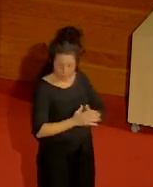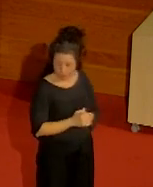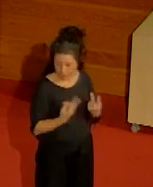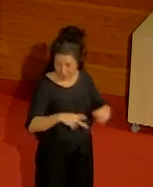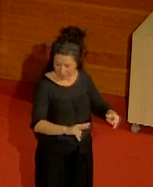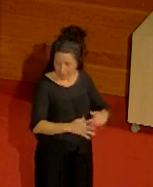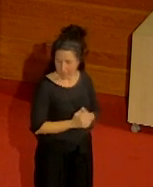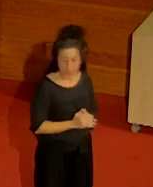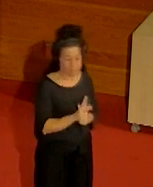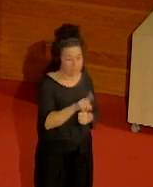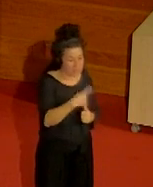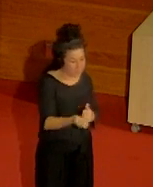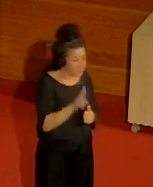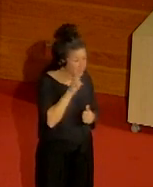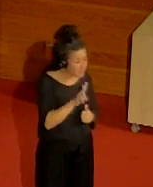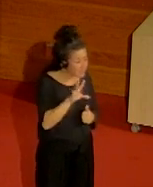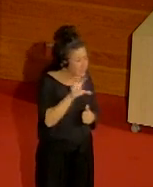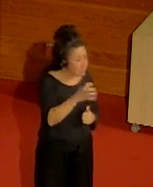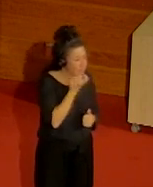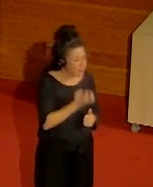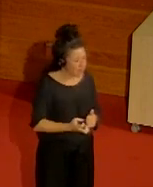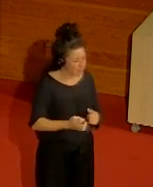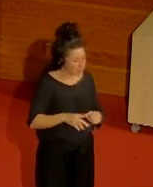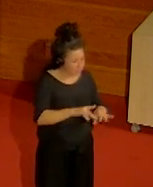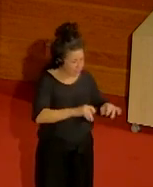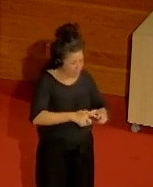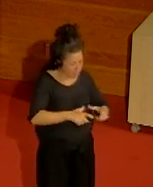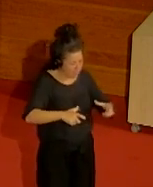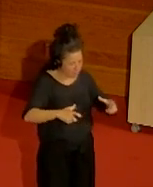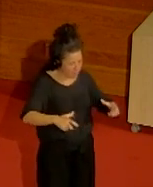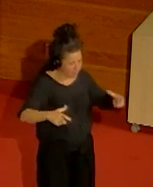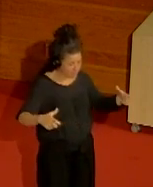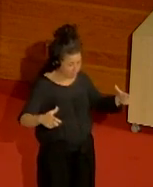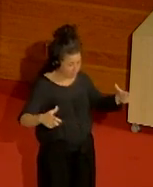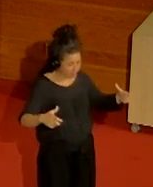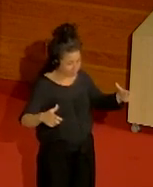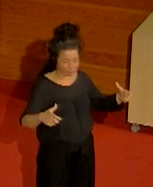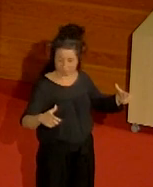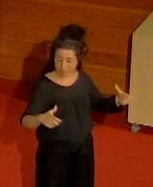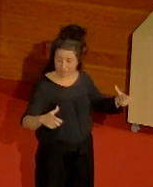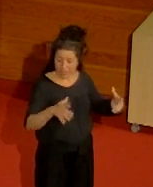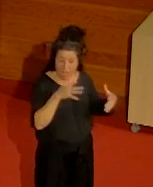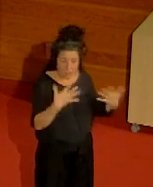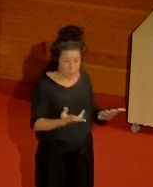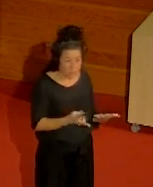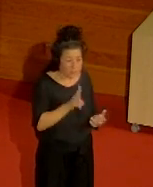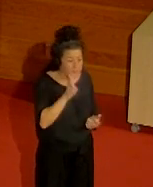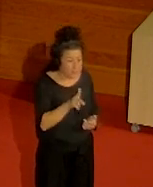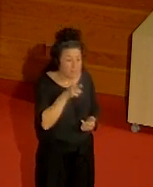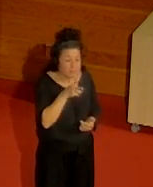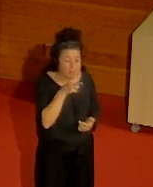como el estado Israel cada vez ocupamos territorio Y hoy por hoy lo que se ve en verde es